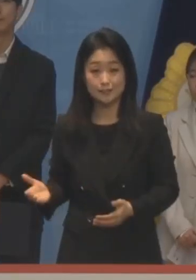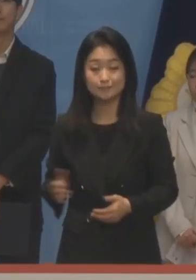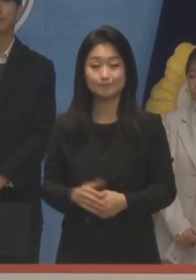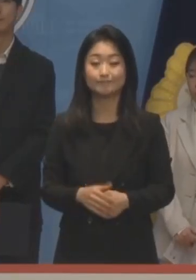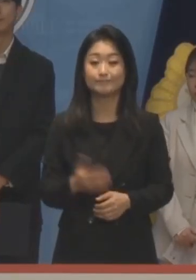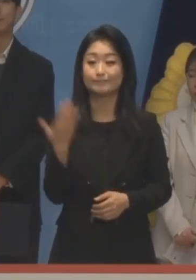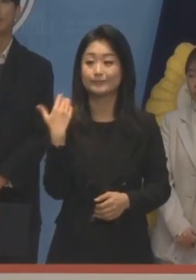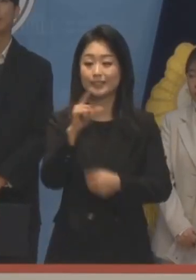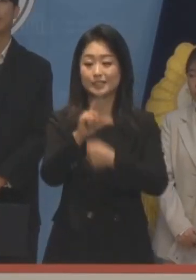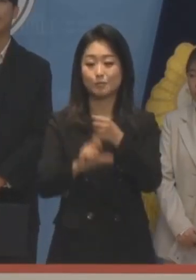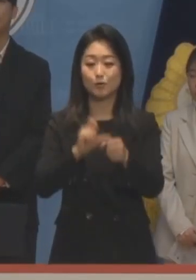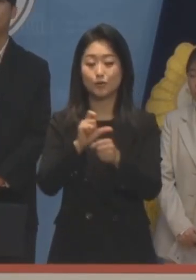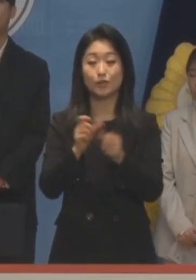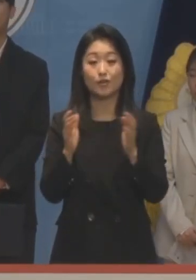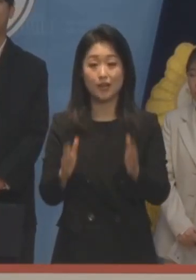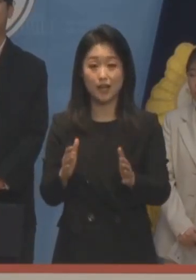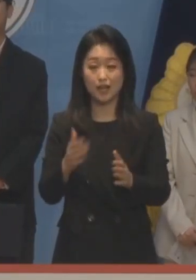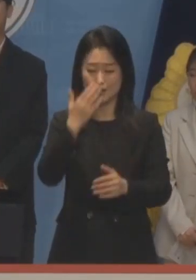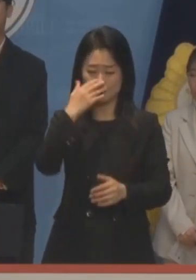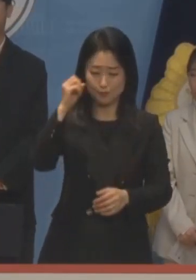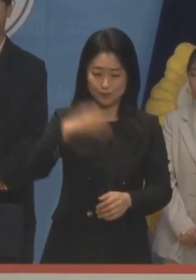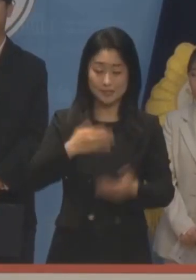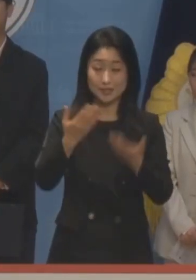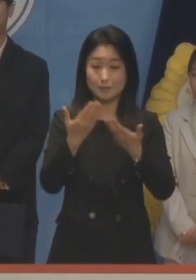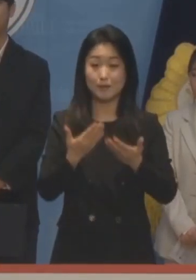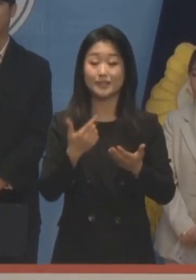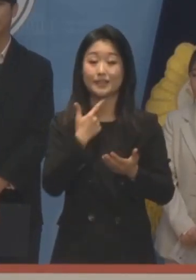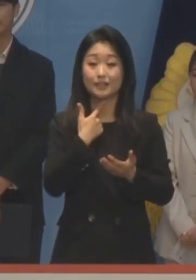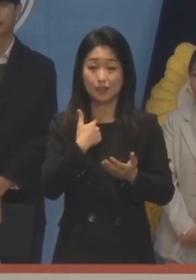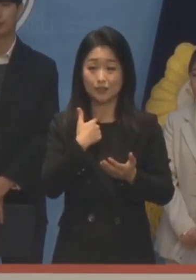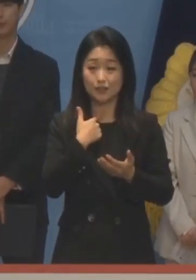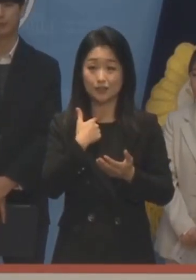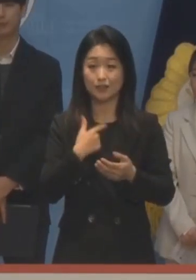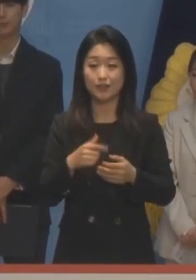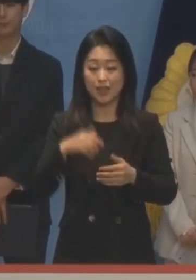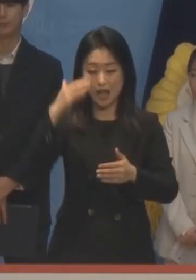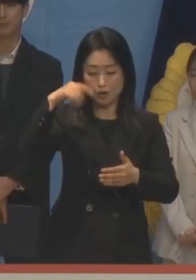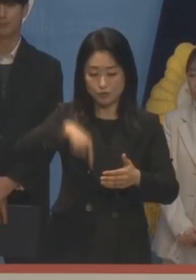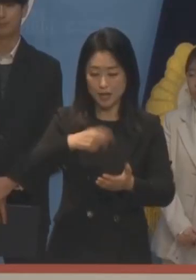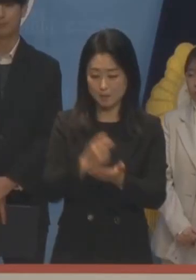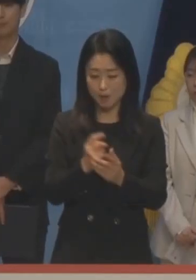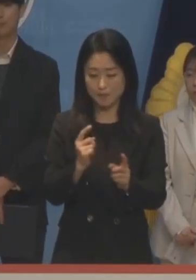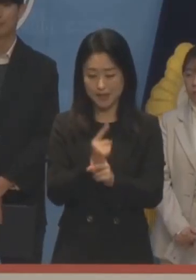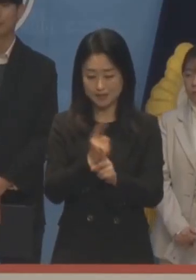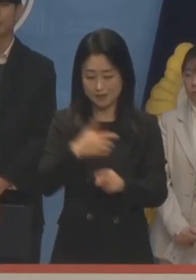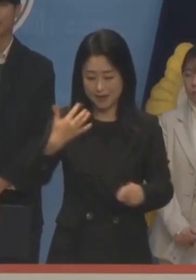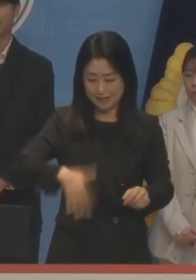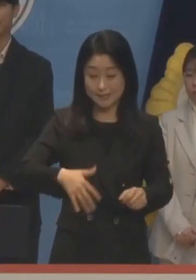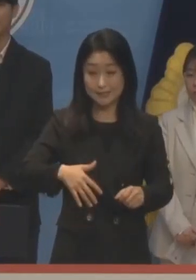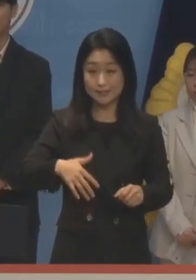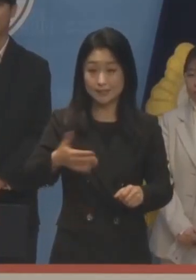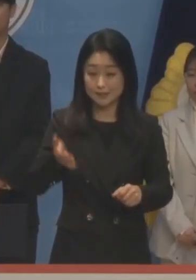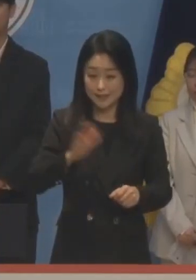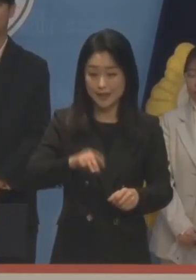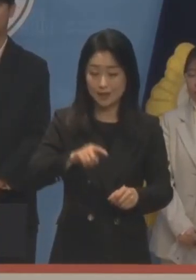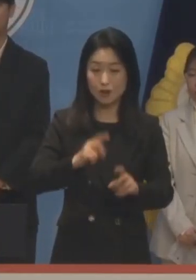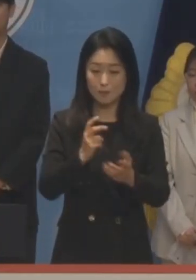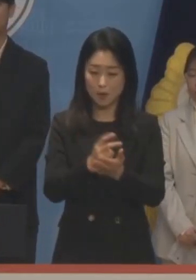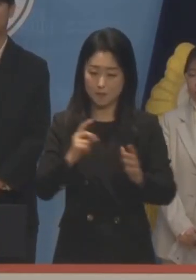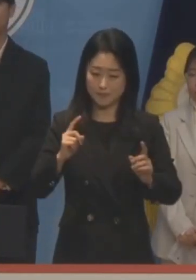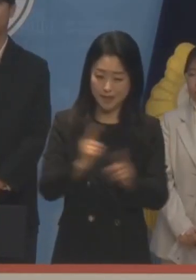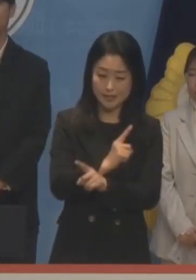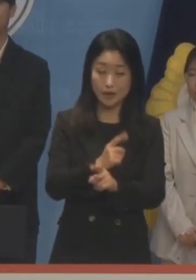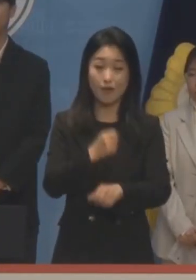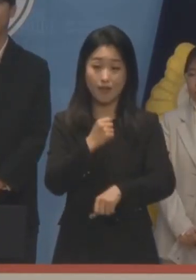지난 15년간 외면받아왔던 장애인 권리협약과의 국내법 조화를 수면 위로 끌어주시고